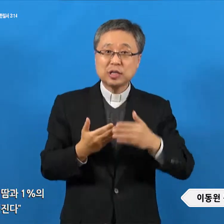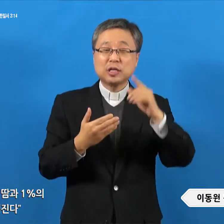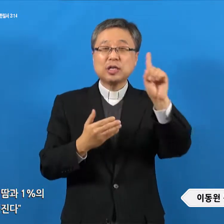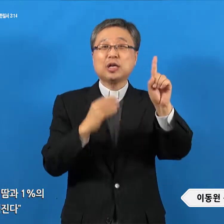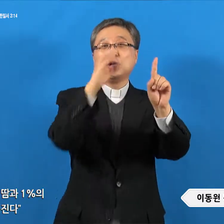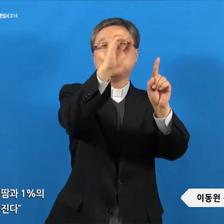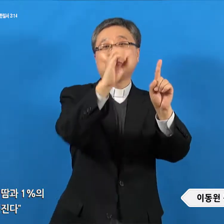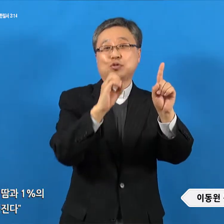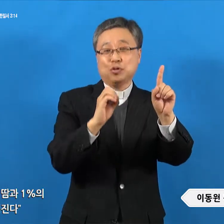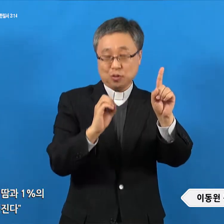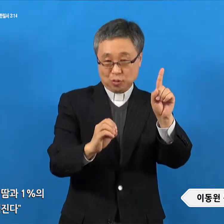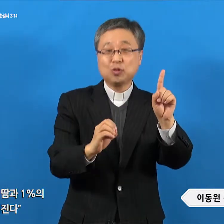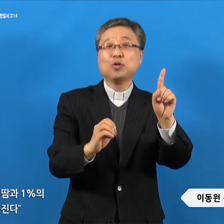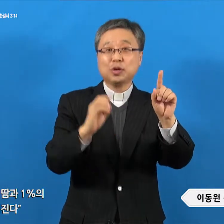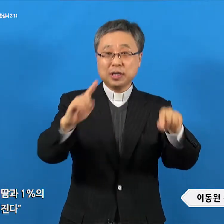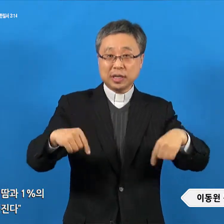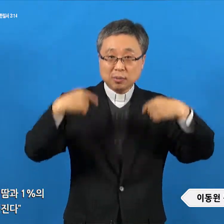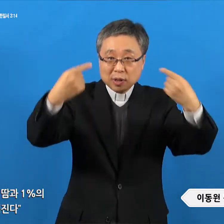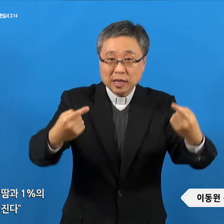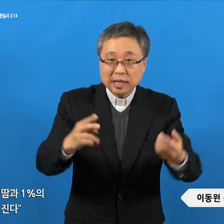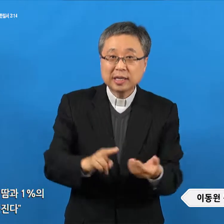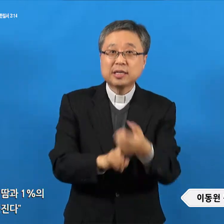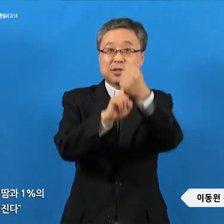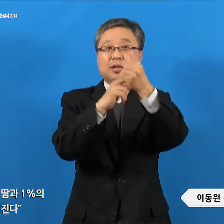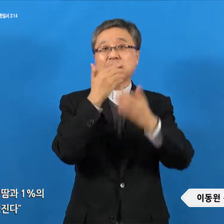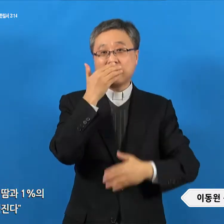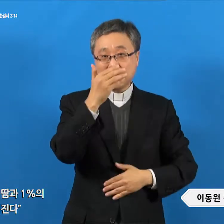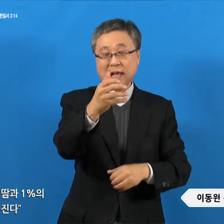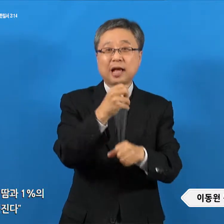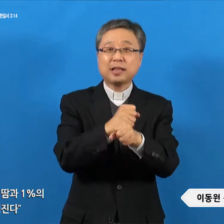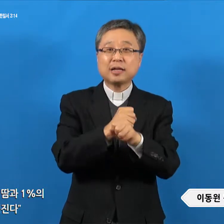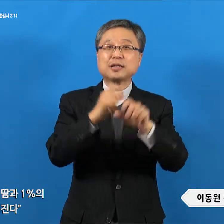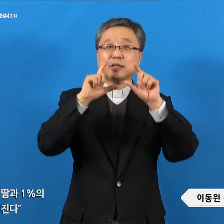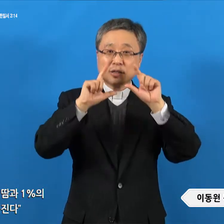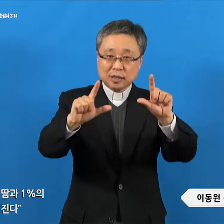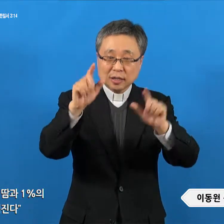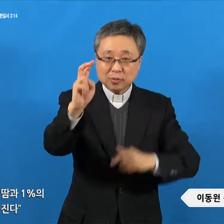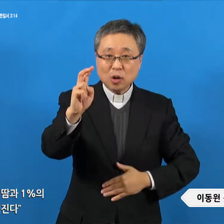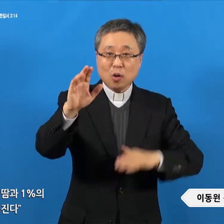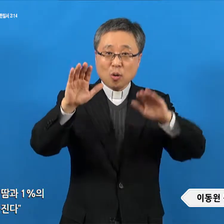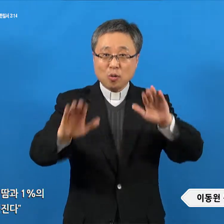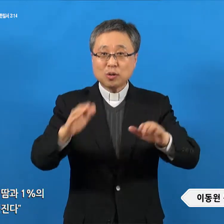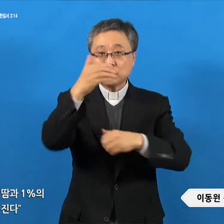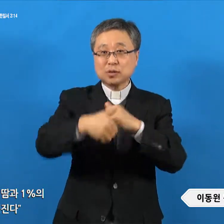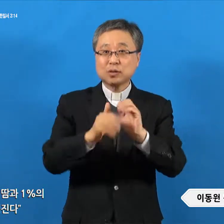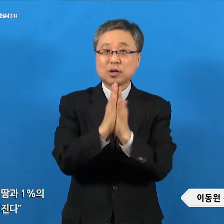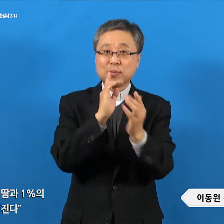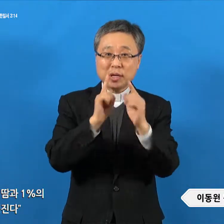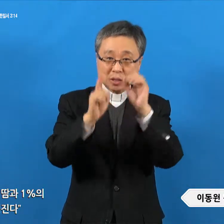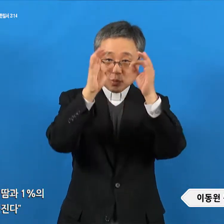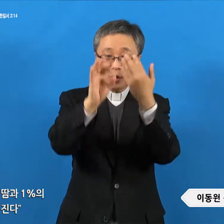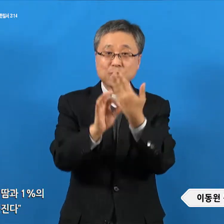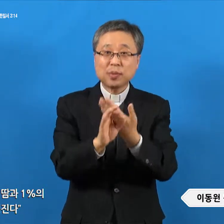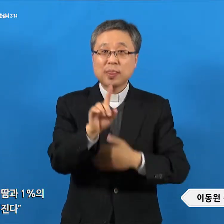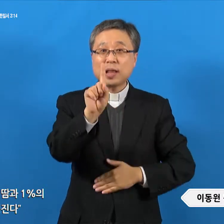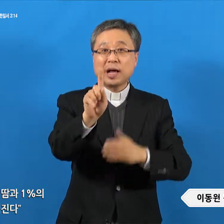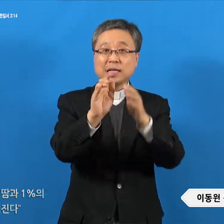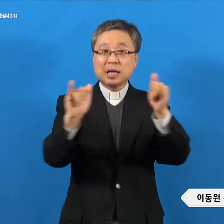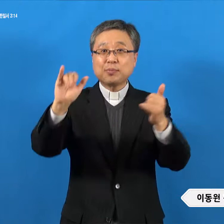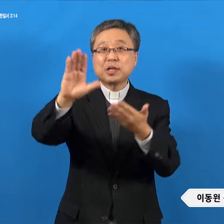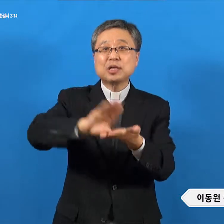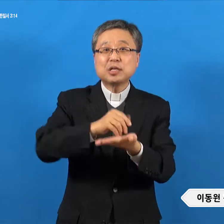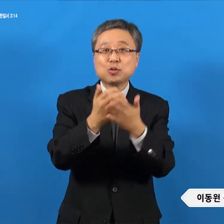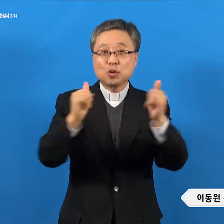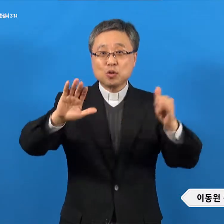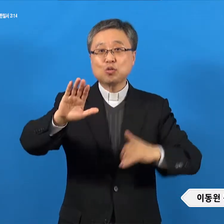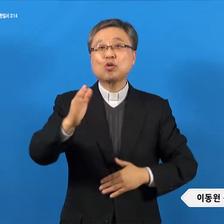그것이 기적을 가능하게 한다는 그런 선언일 것입니다. 오늘 성경 본문에는 한 사람이 그리스도인이